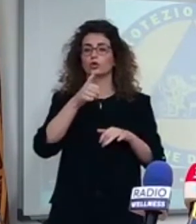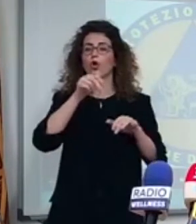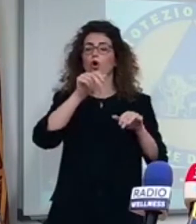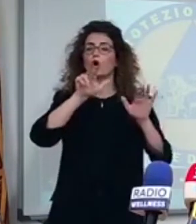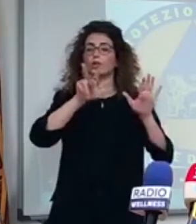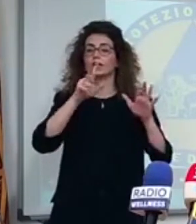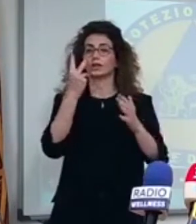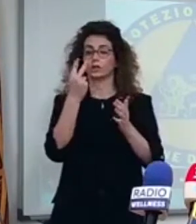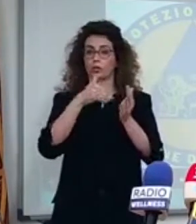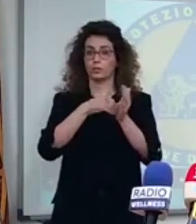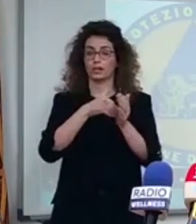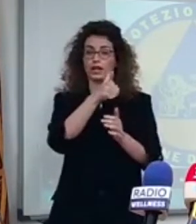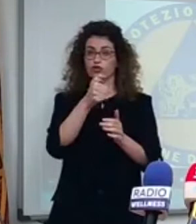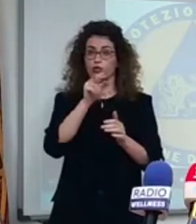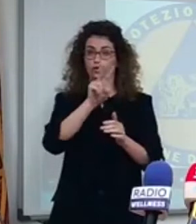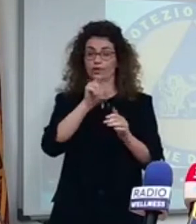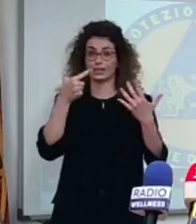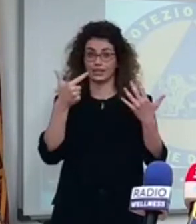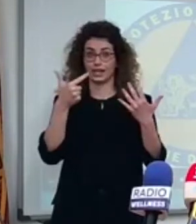182.127 sono già state...